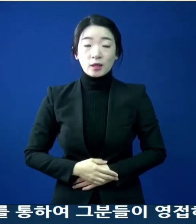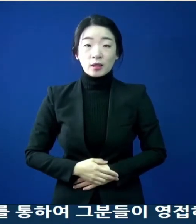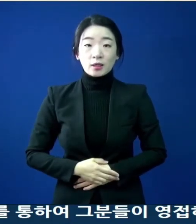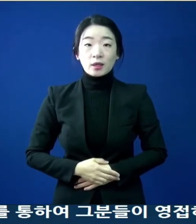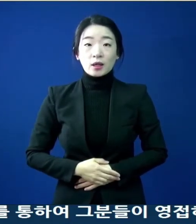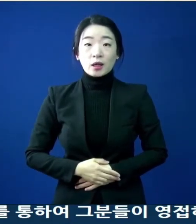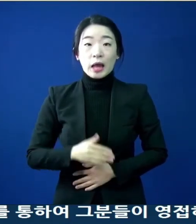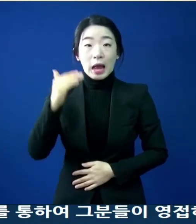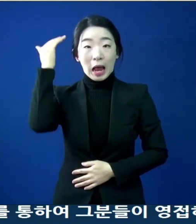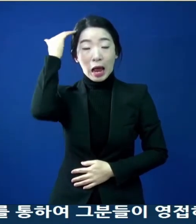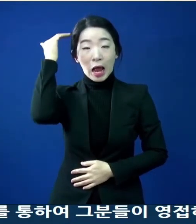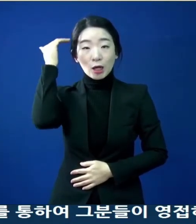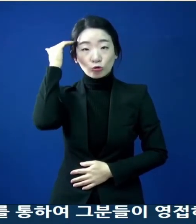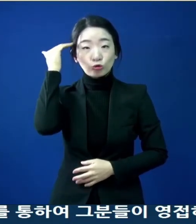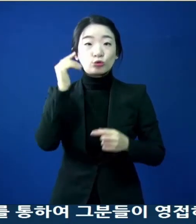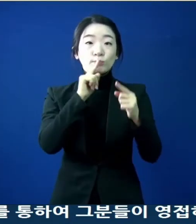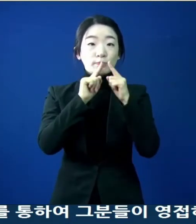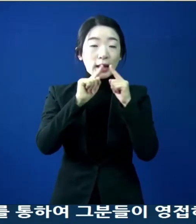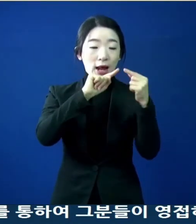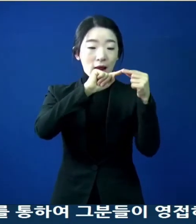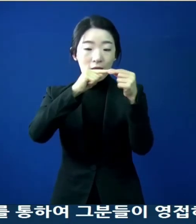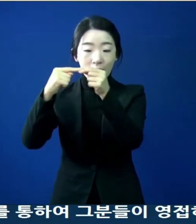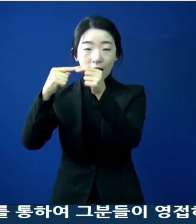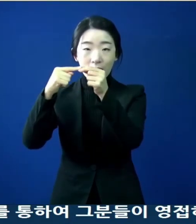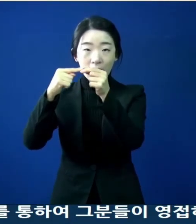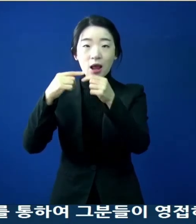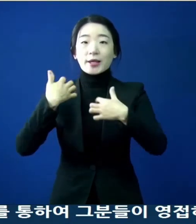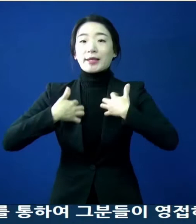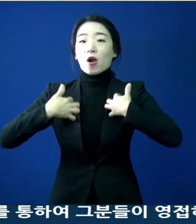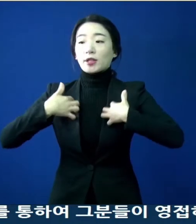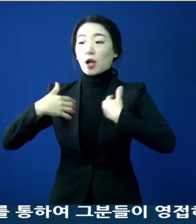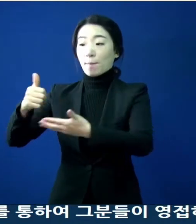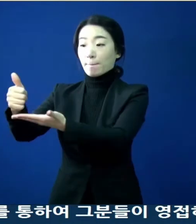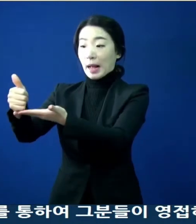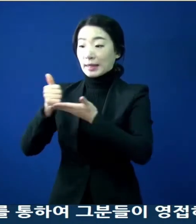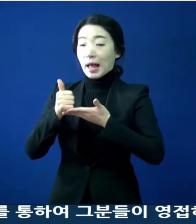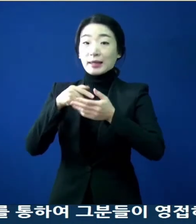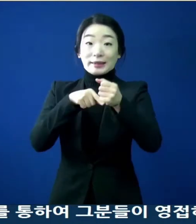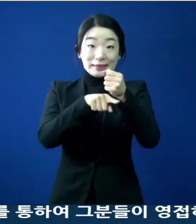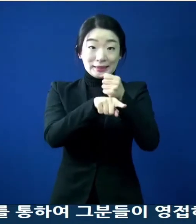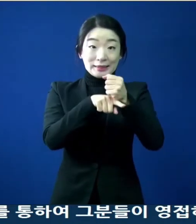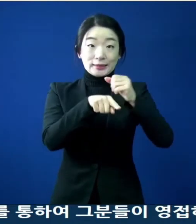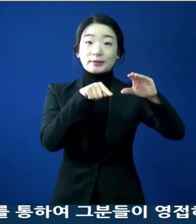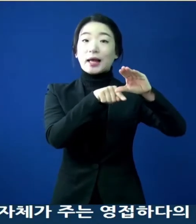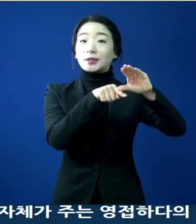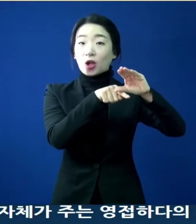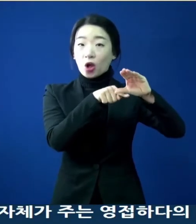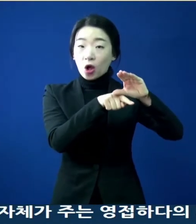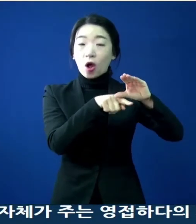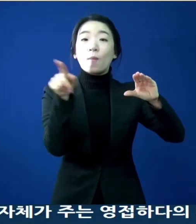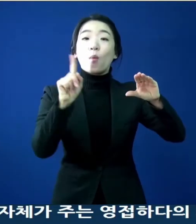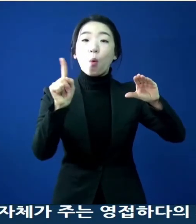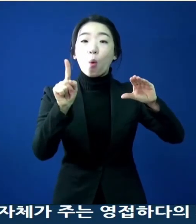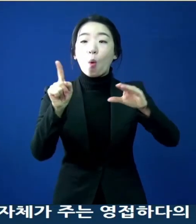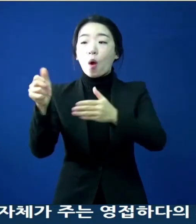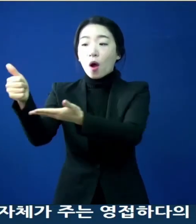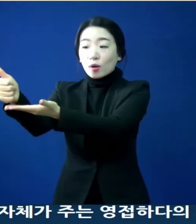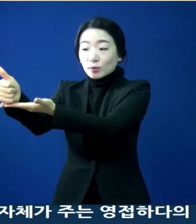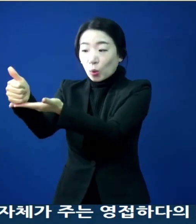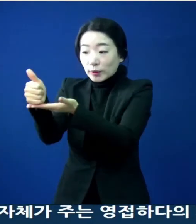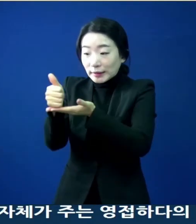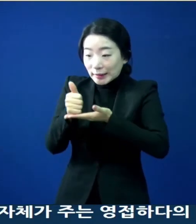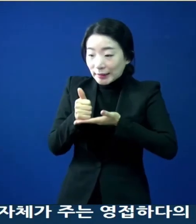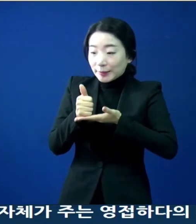우리말 국어 사전을 보면 영접하다라는 뜻은 손님을